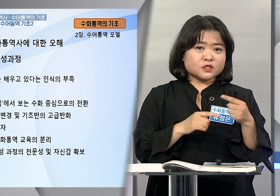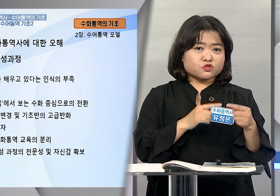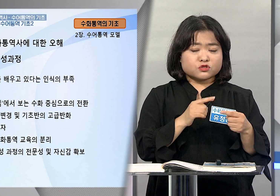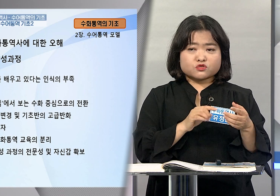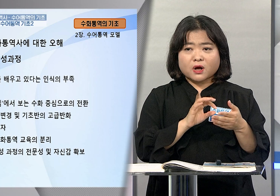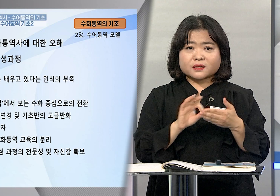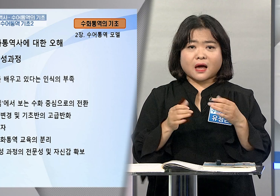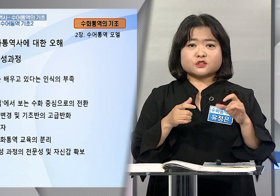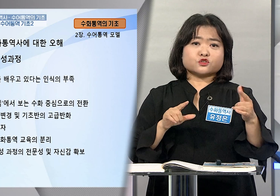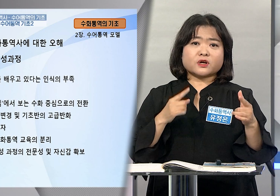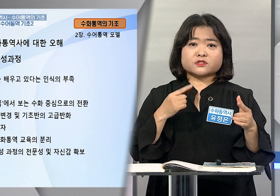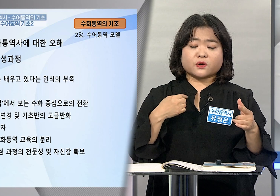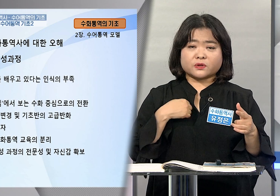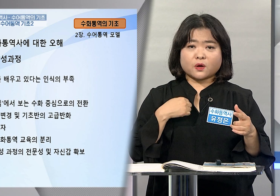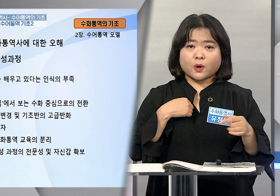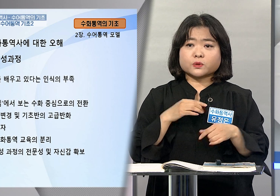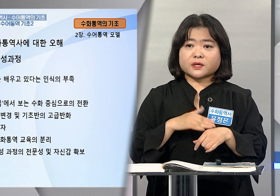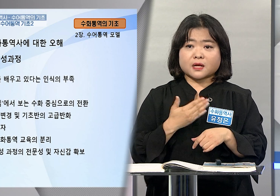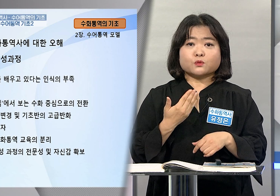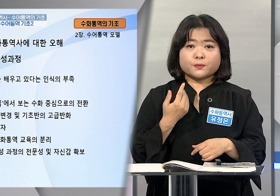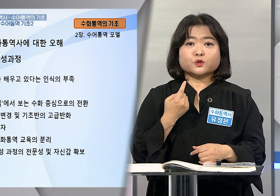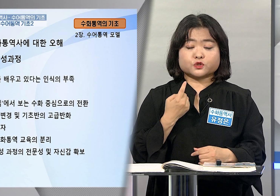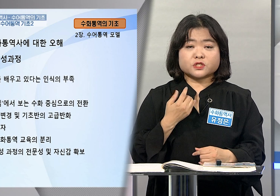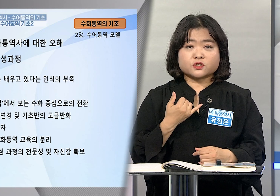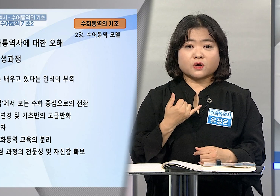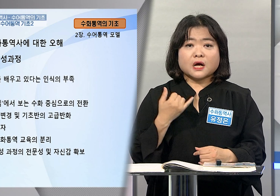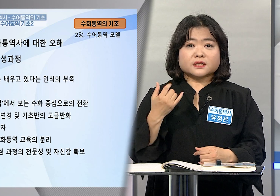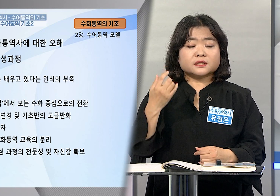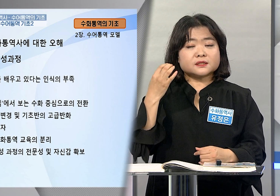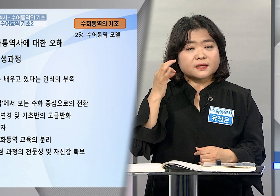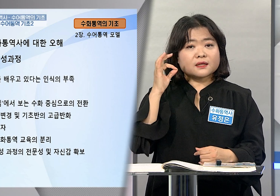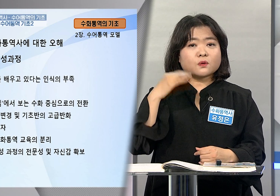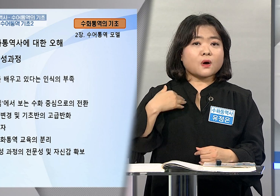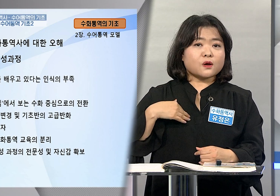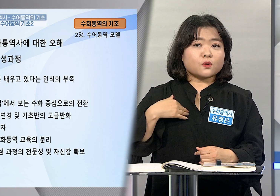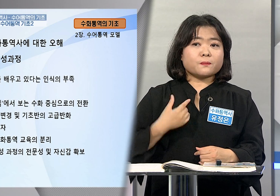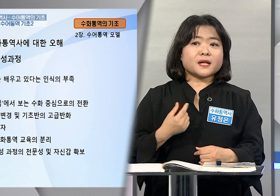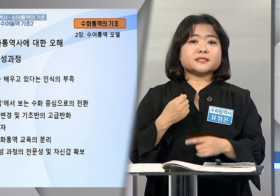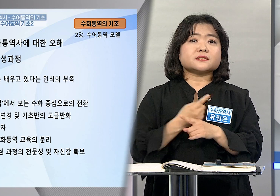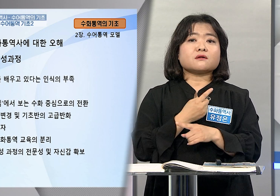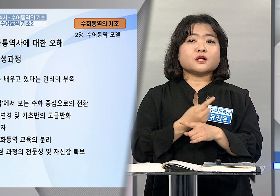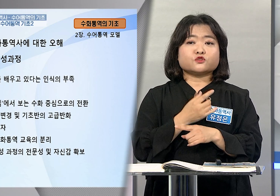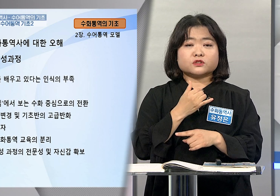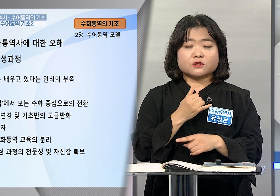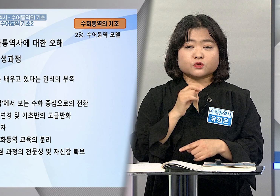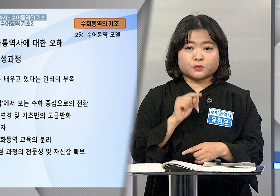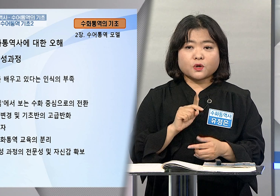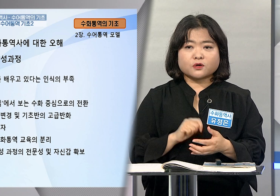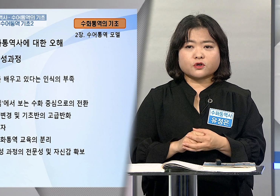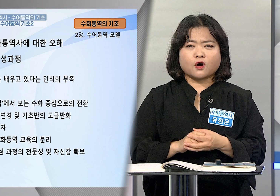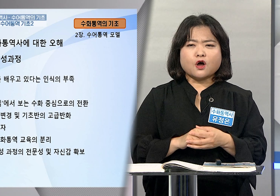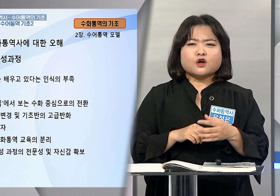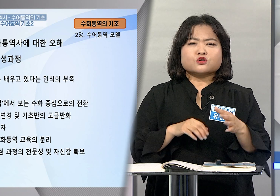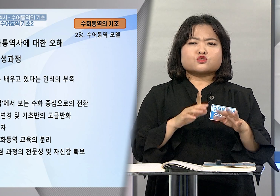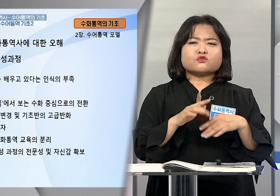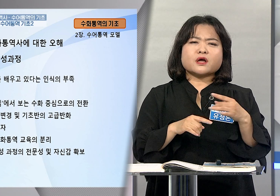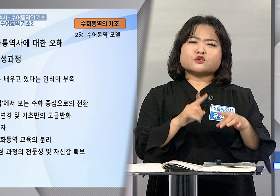쓰는 수화가 다를 수가 있어요. 내가 왜곡되게 잘못 배울 수 있죠. 그것을 깨닫고 알고 빨리 시정할 수 있는 것도 필요하고요. 수화의